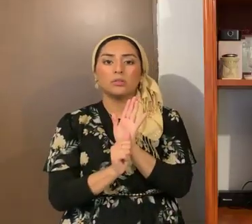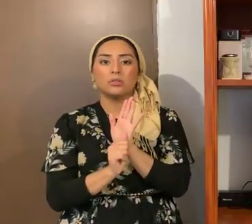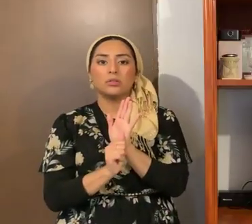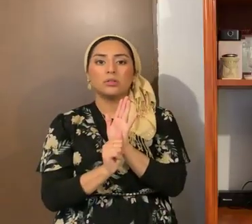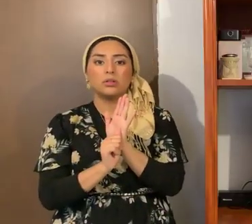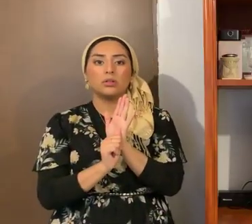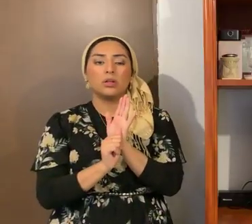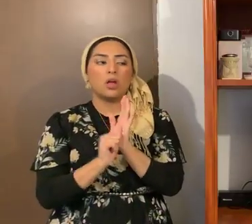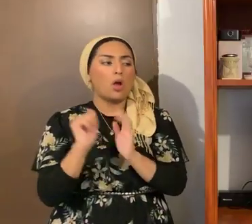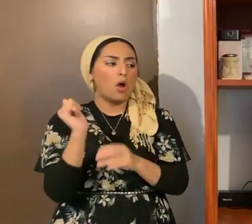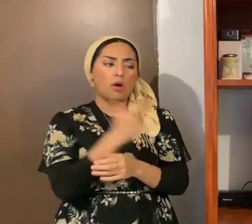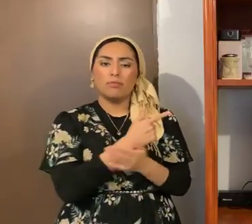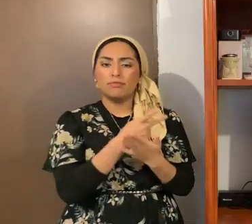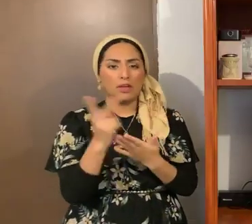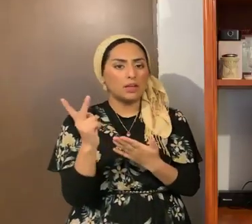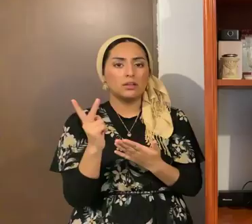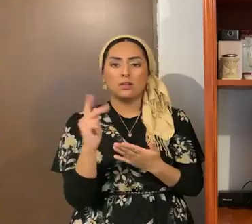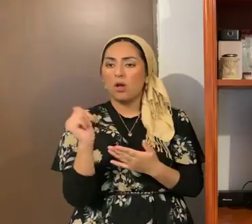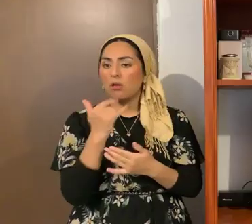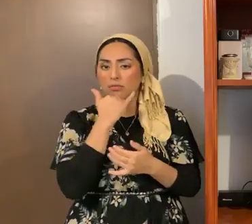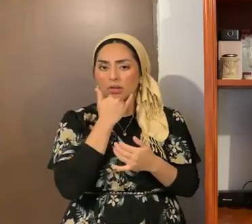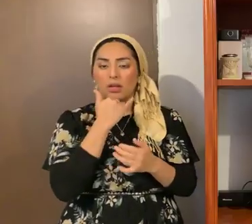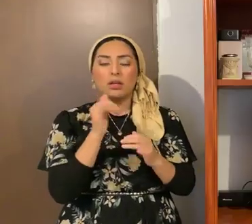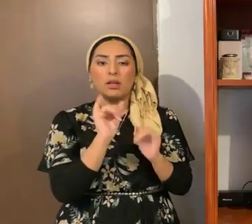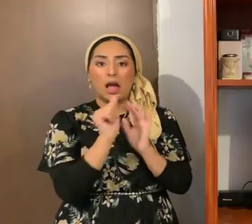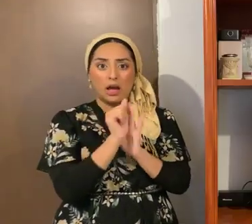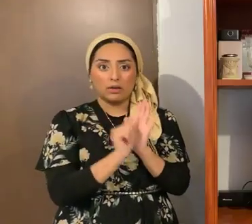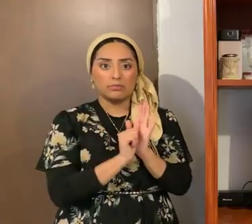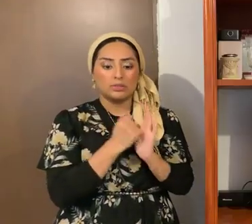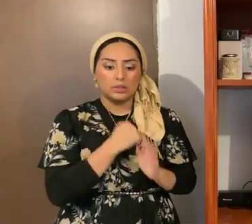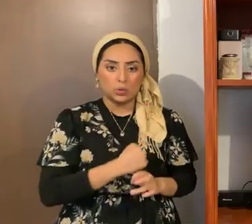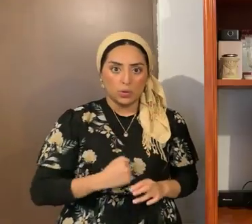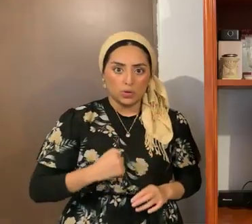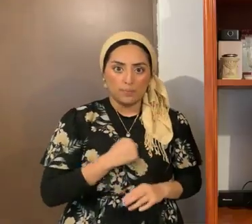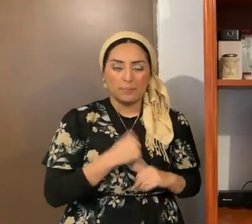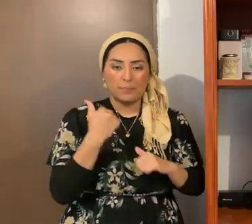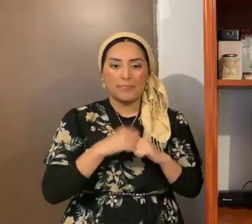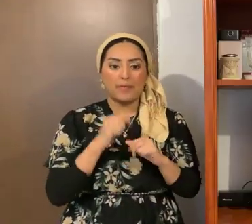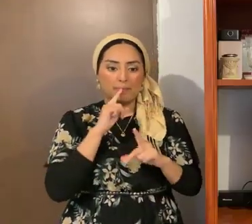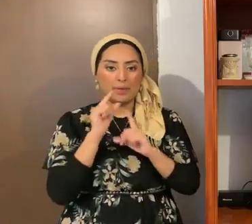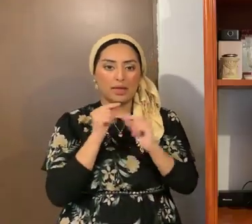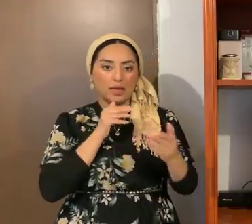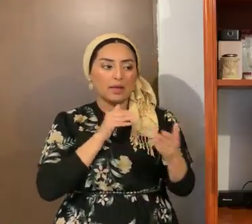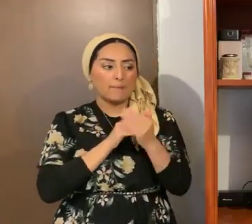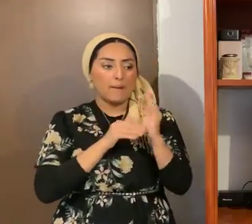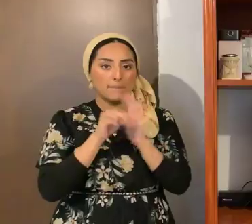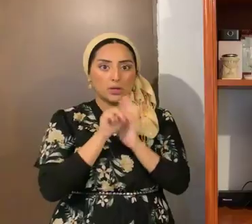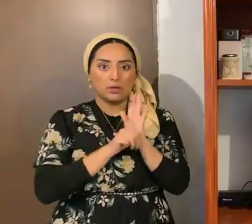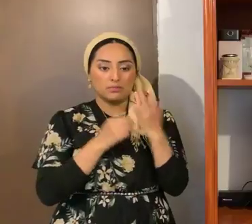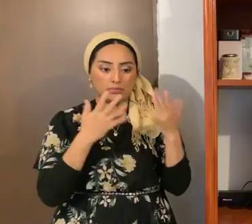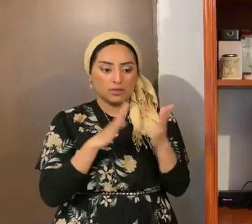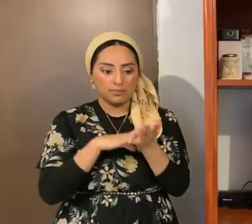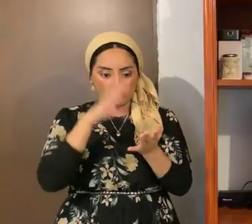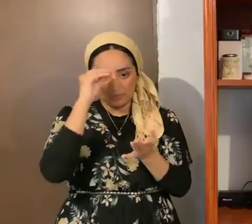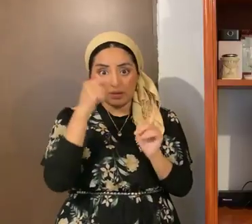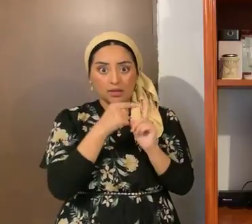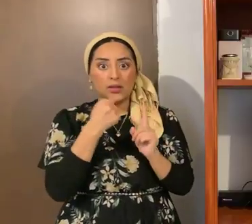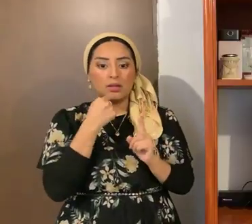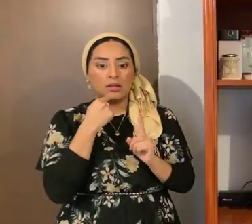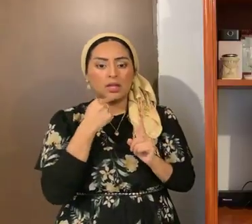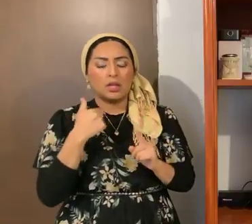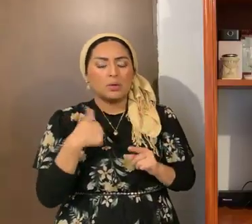Tuvo fallas, todos tenemos fallas. Él se arrepintió por la murmuración contra Moshe, ya lo vimos, porque dijo,